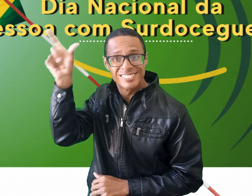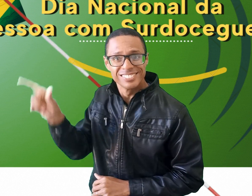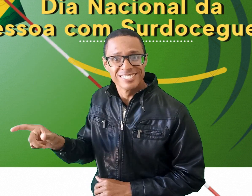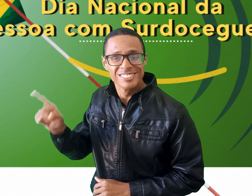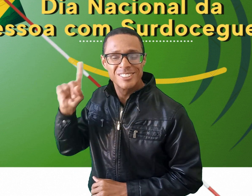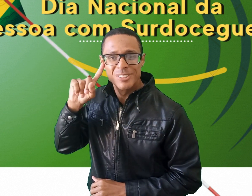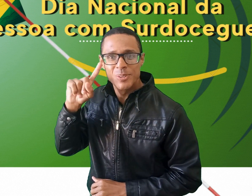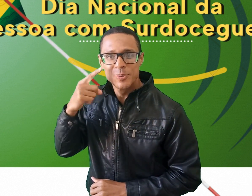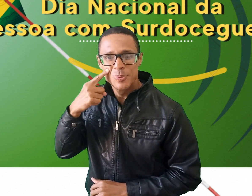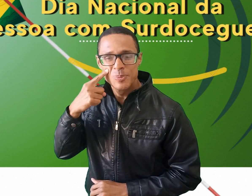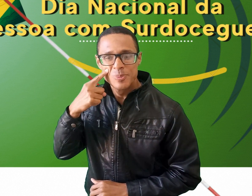Surdo-Cegueira.